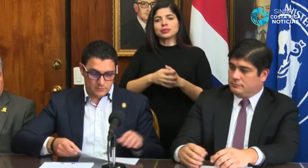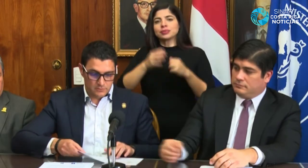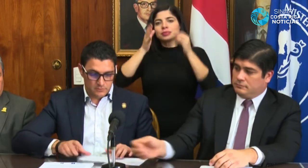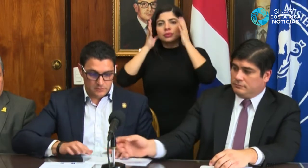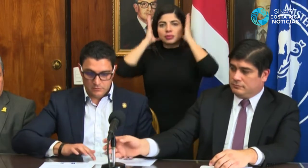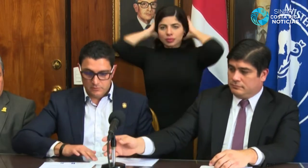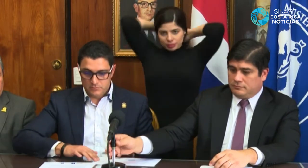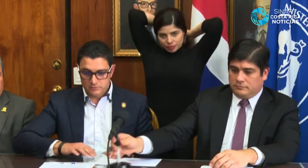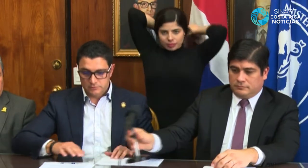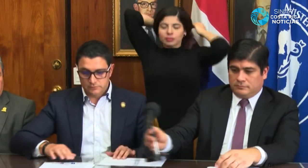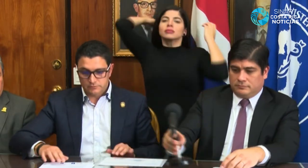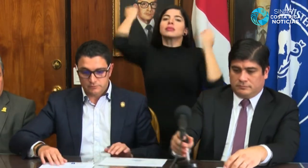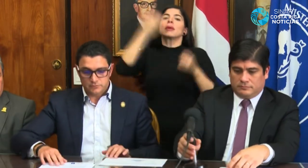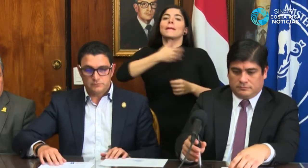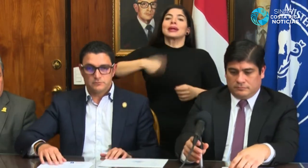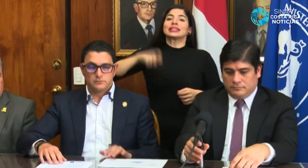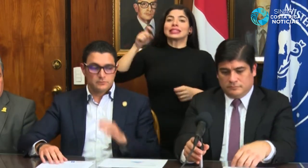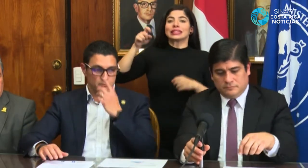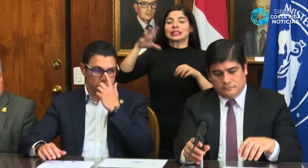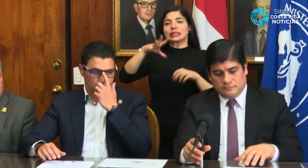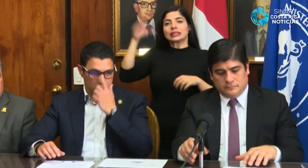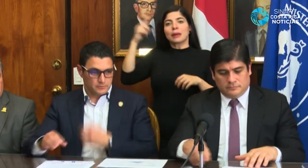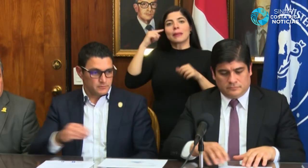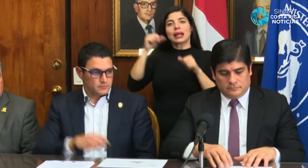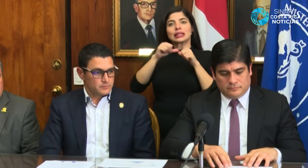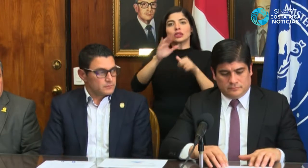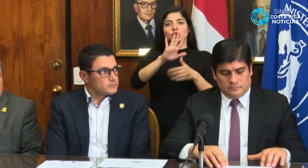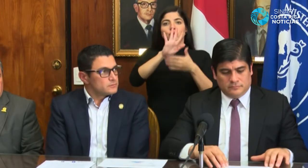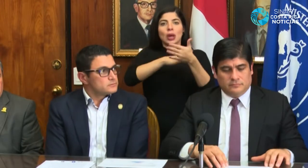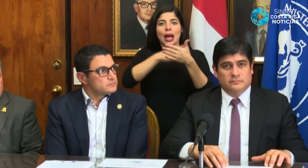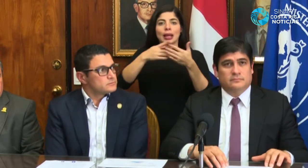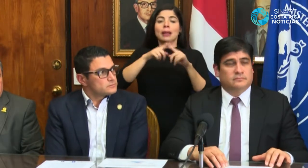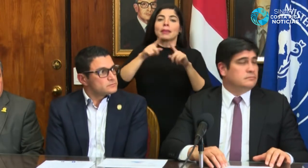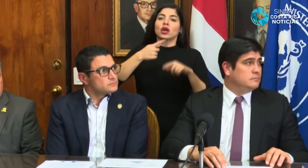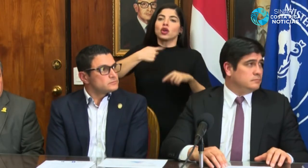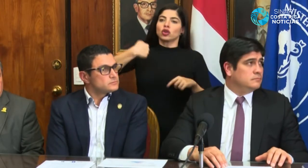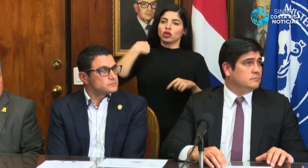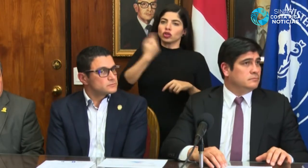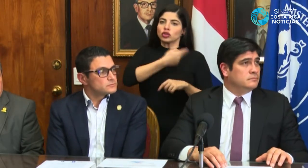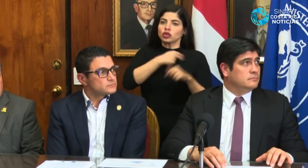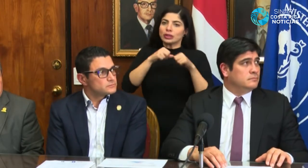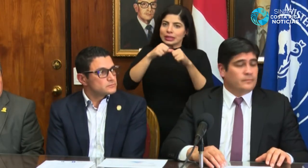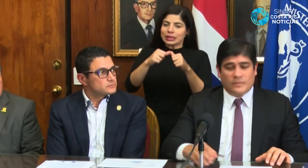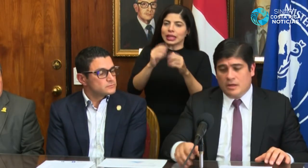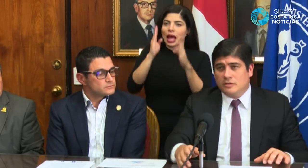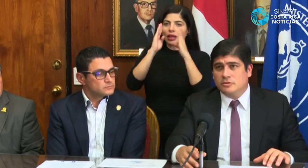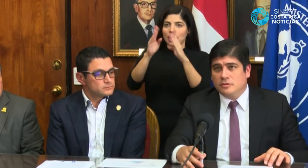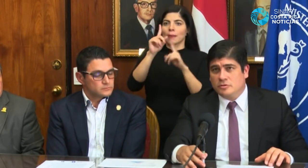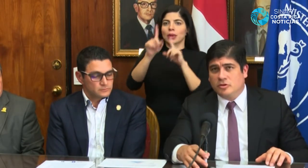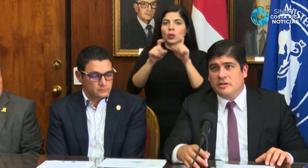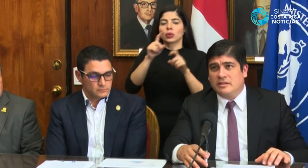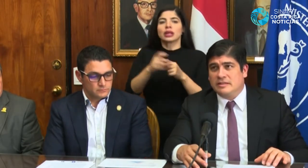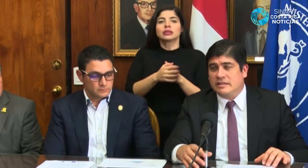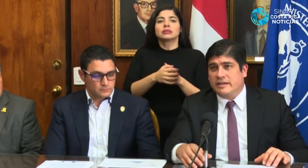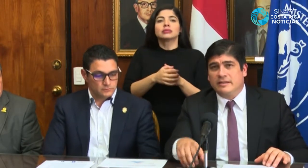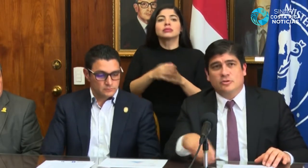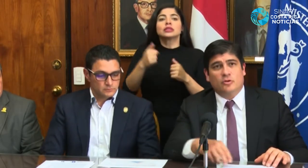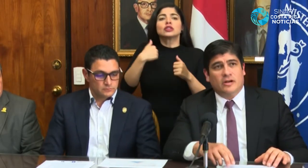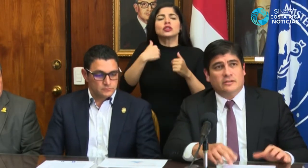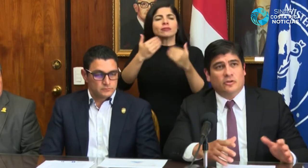El presidente de la República se tiene que retirar para continuar con su agenda, pero seguimos nosotros en consultas. Yo